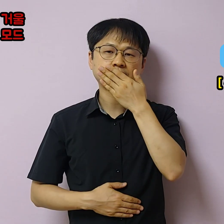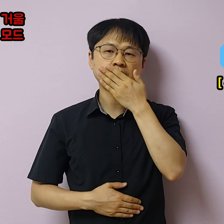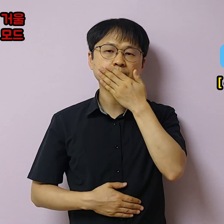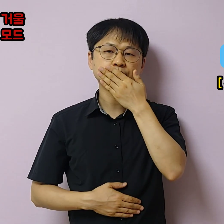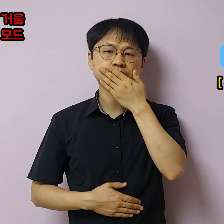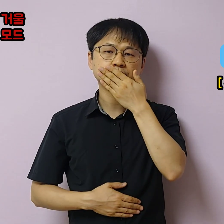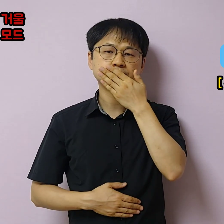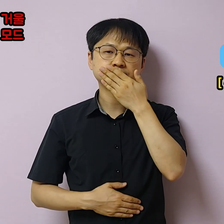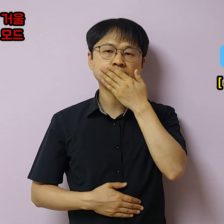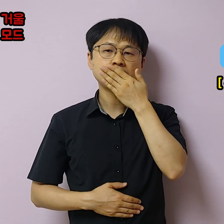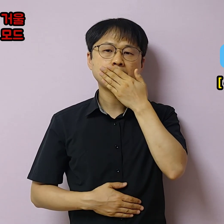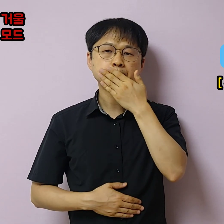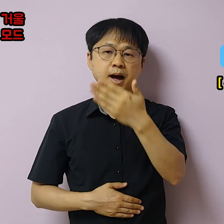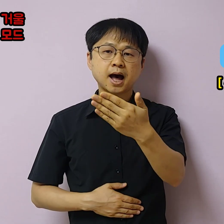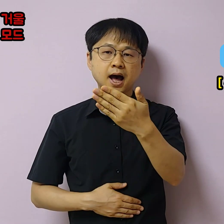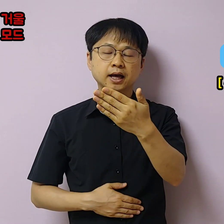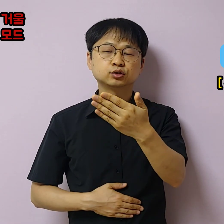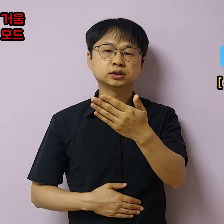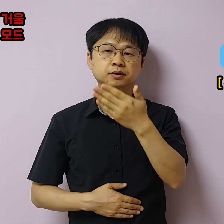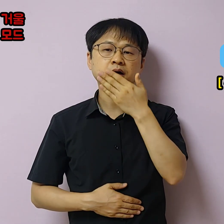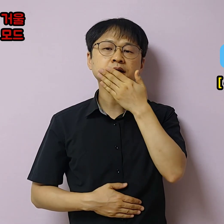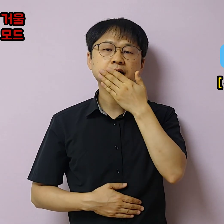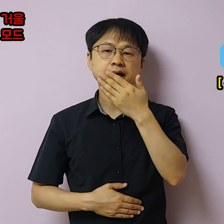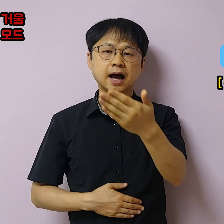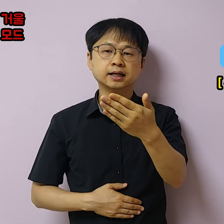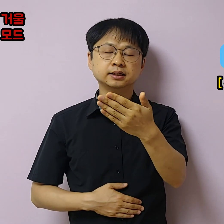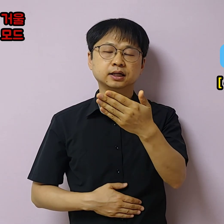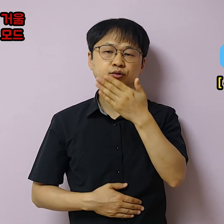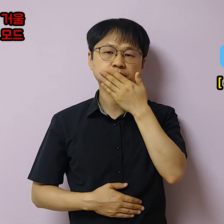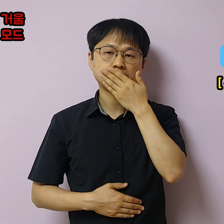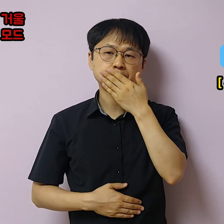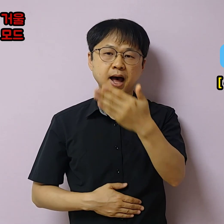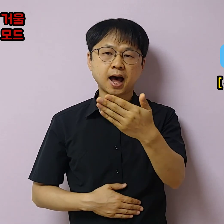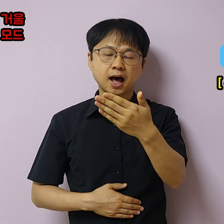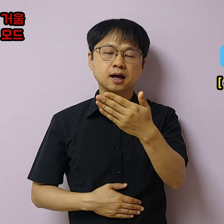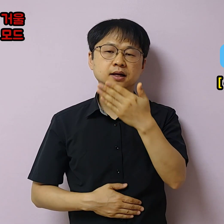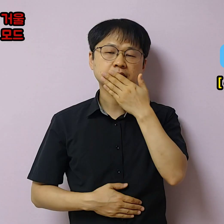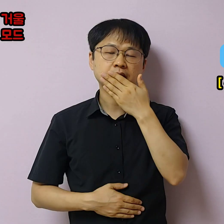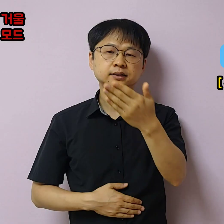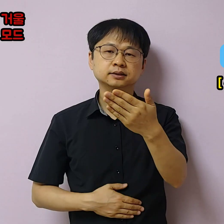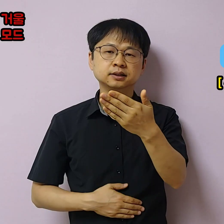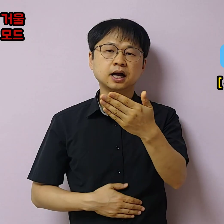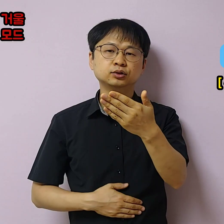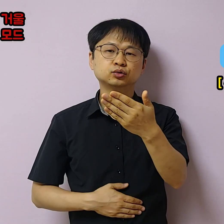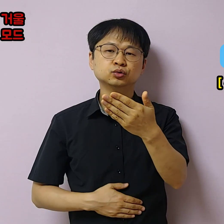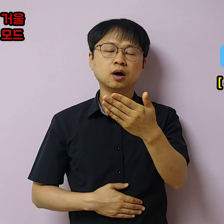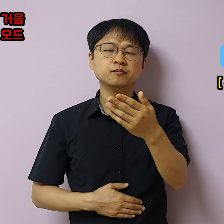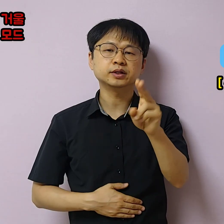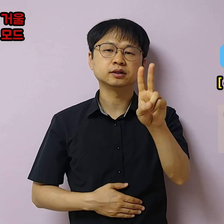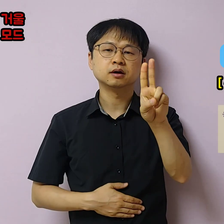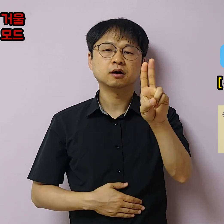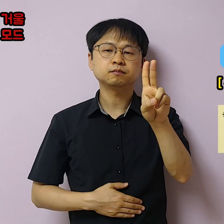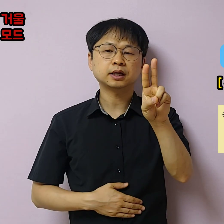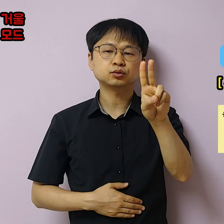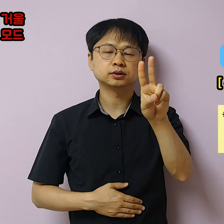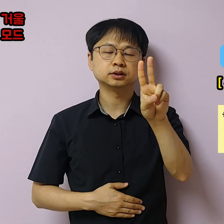댔다가 앞으로 내밀면서 파 해주시면 가능이란 수어입니다. 파, 가능, 할 수 없는, 없다